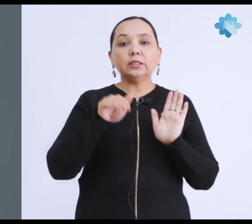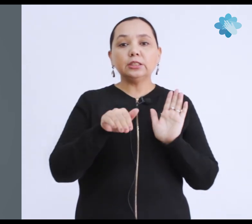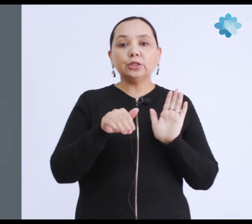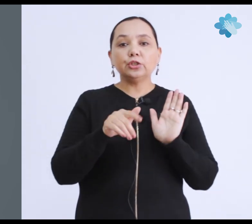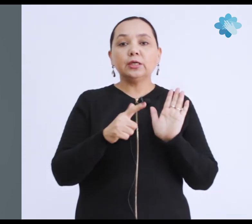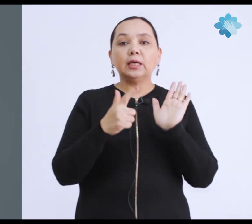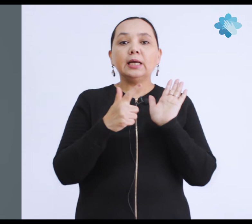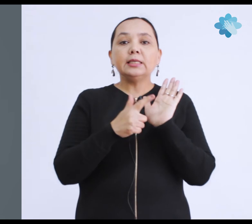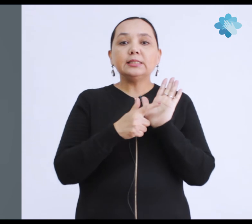6000,